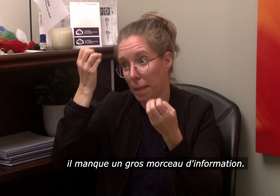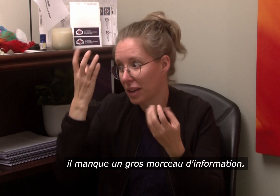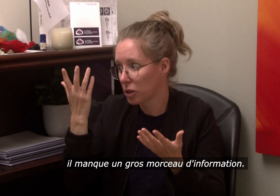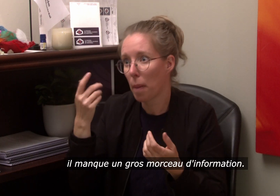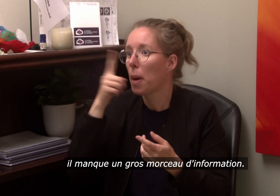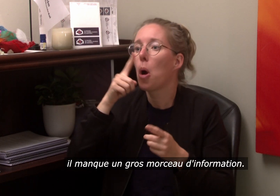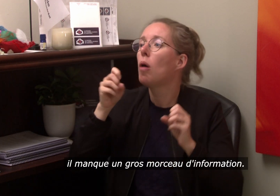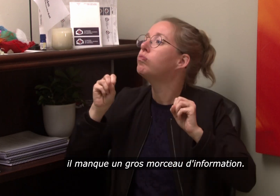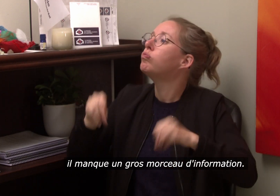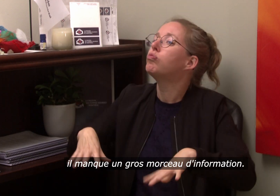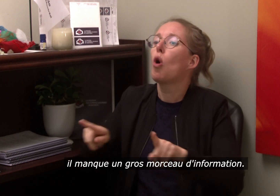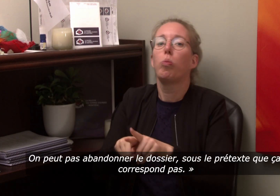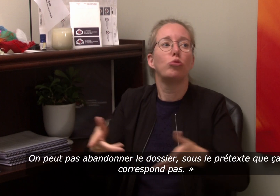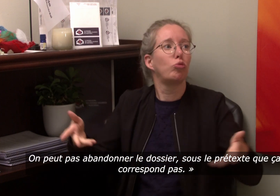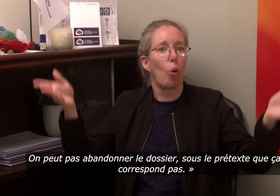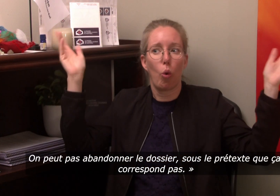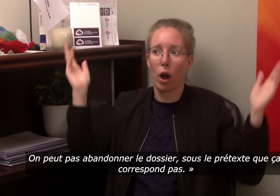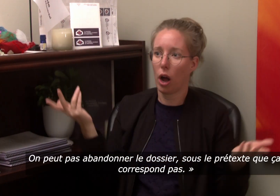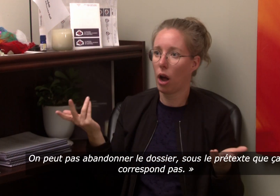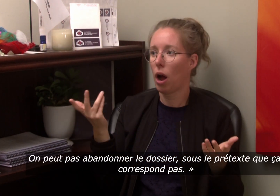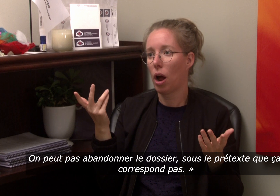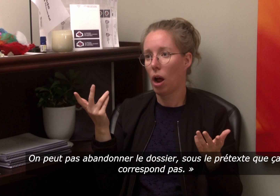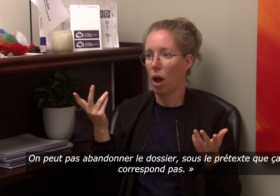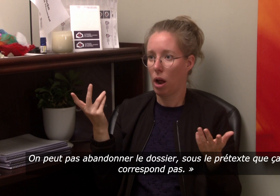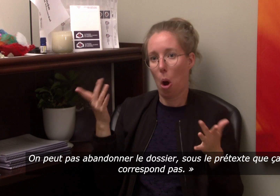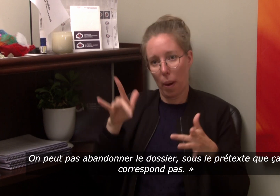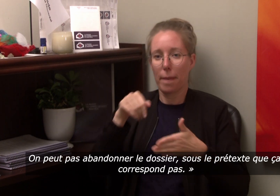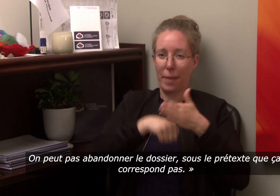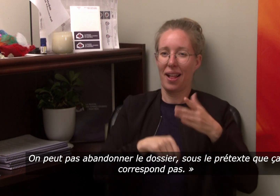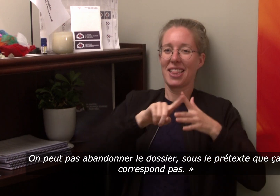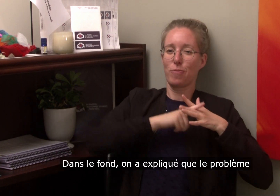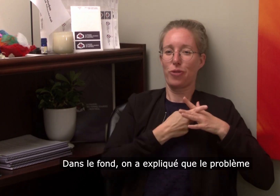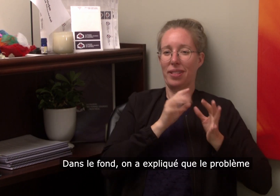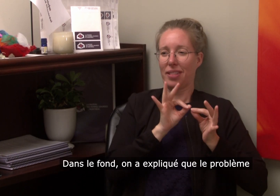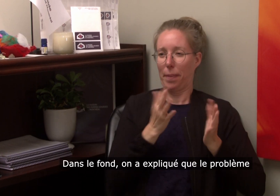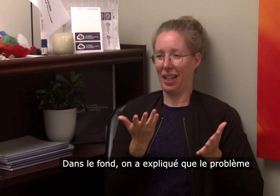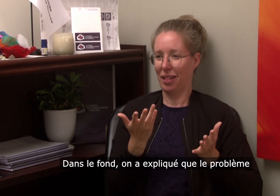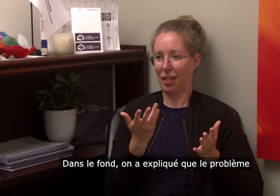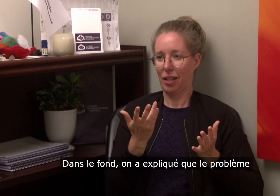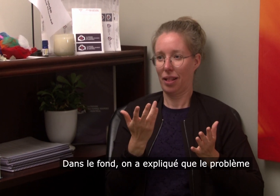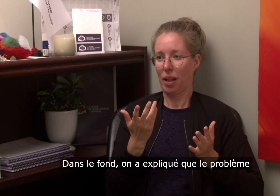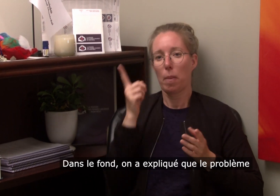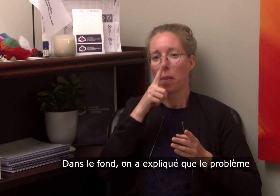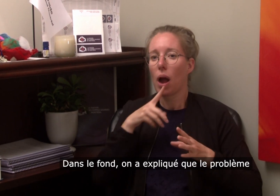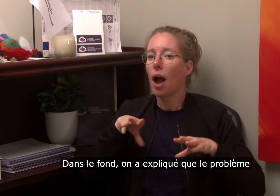morceau d'information. On ne peut pas abandonner le dossier sous prétexte que ça ne correspond pas. Là. Dans le fond, on a expliqué que le problème, c'est qu'il n'y a